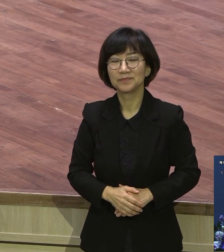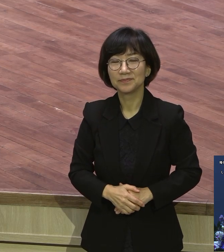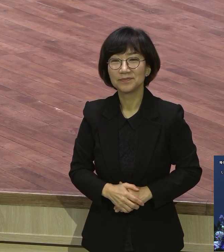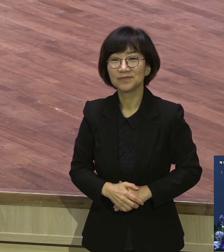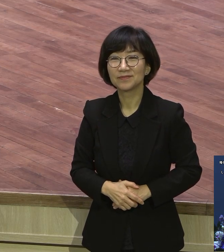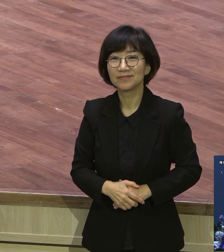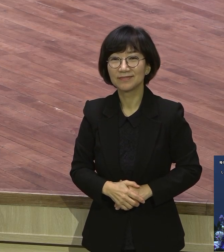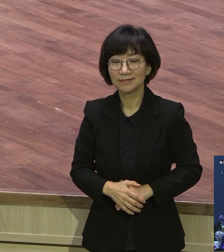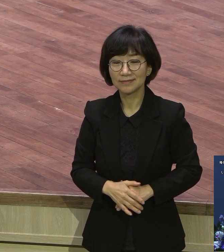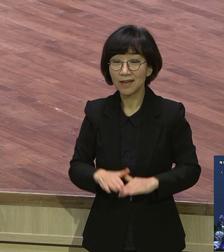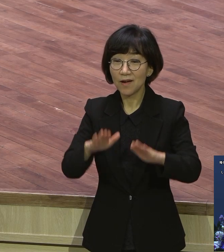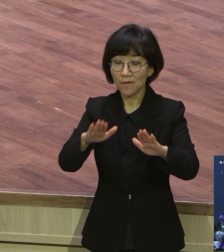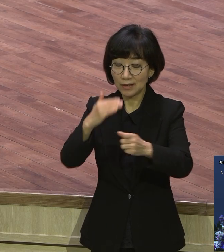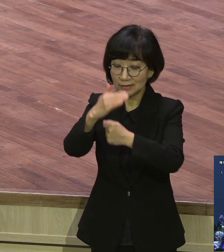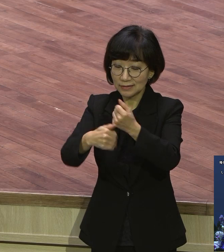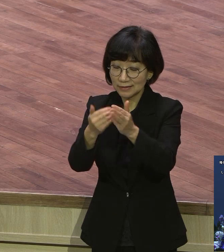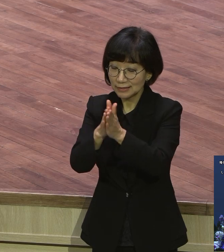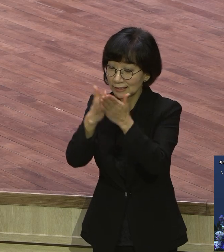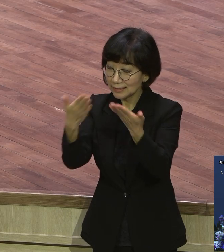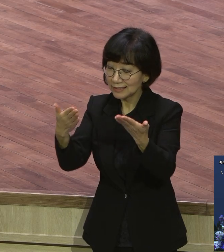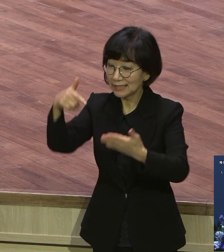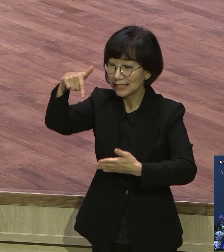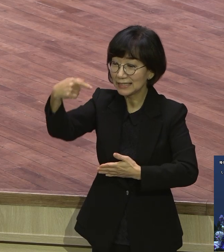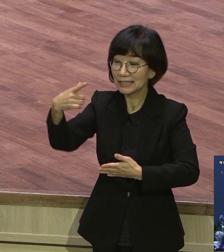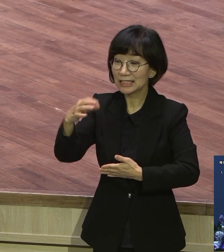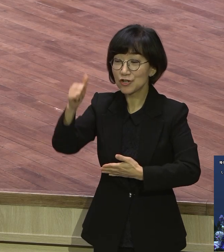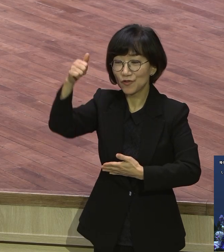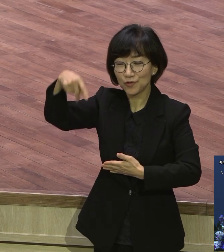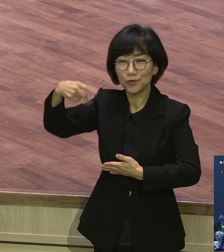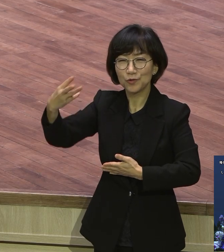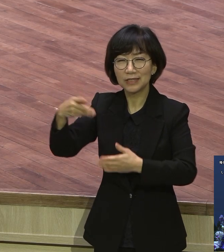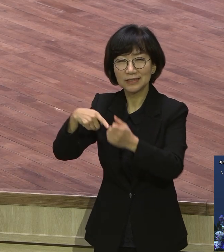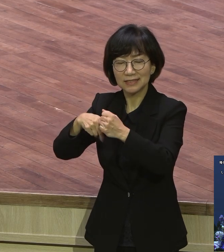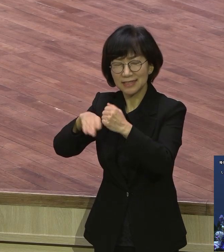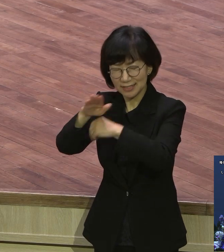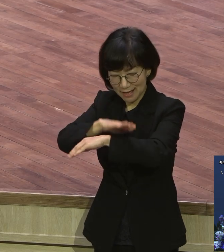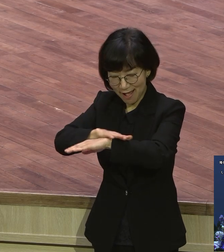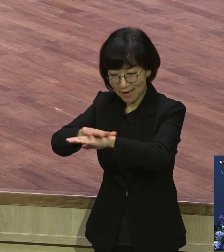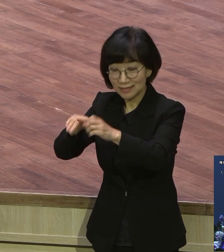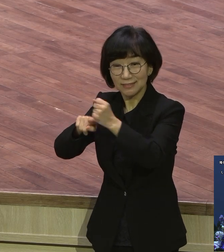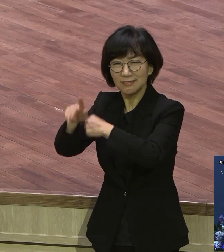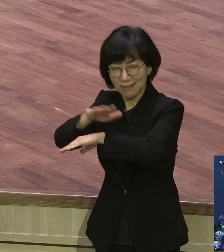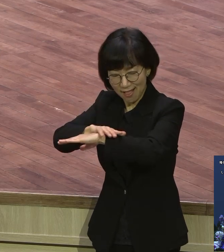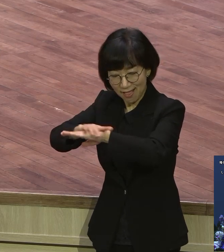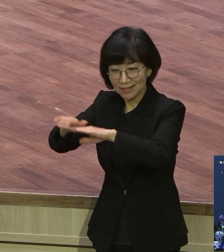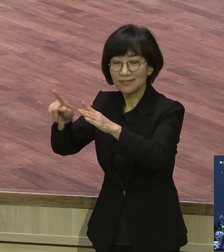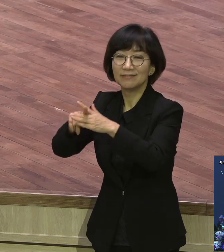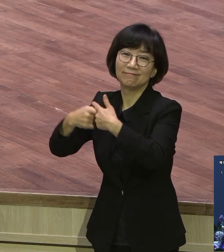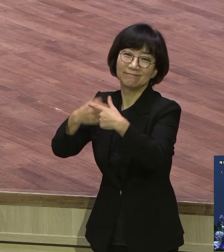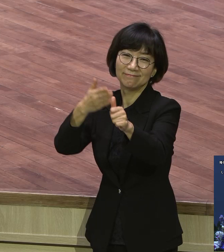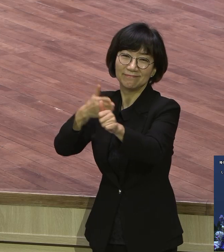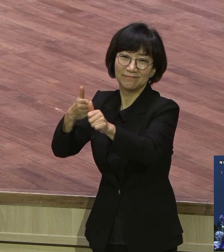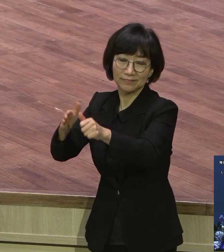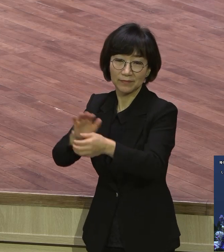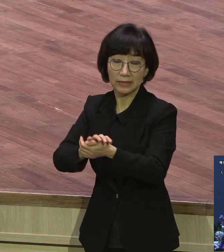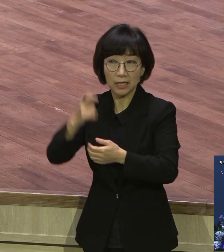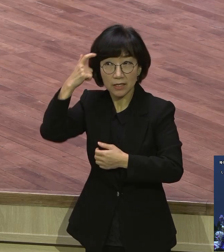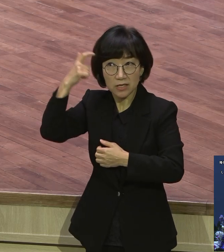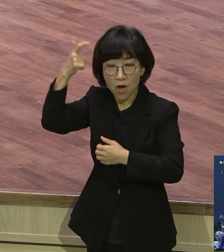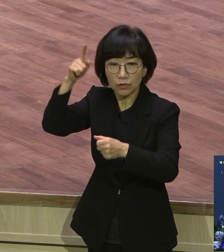성경에 오늘 극률의 의미를 여러분이 잘 아셔야 돼요 극률은요 영적 시각을